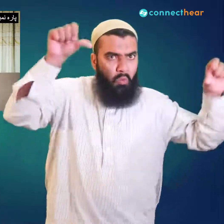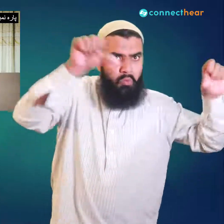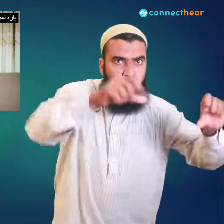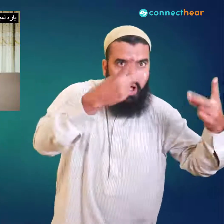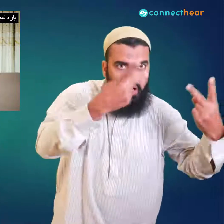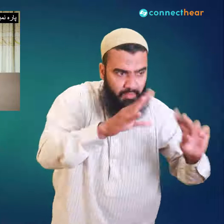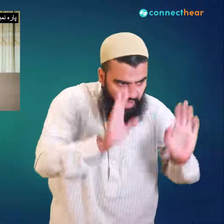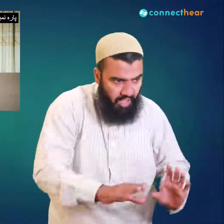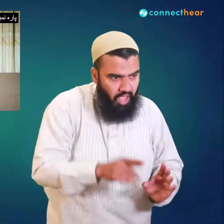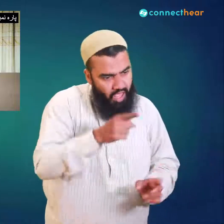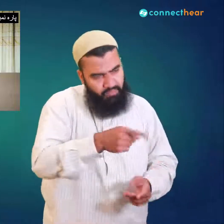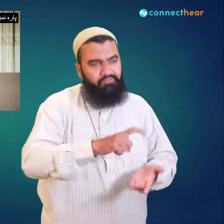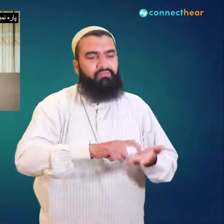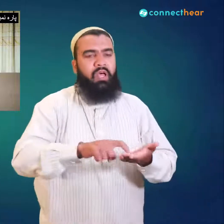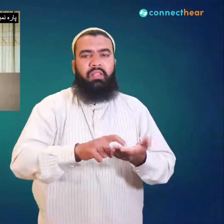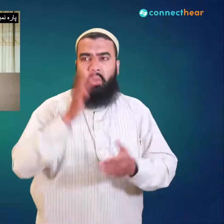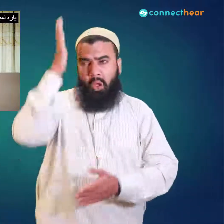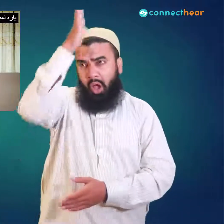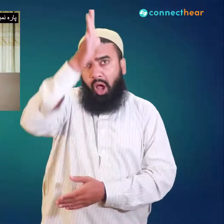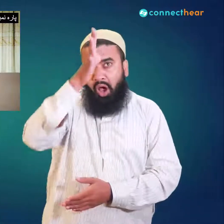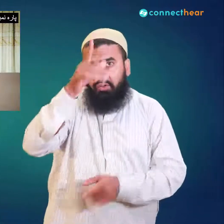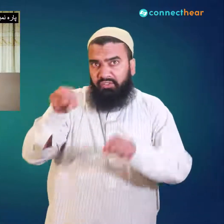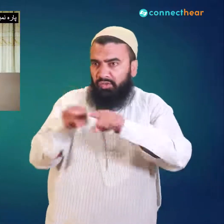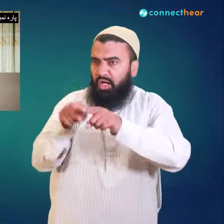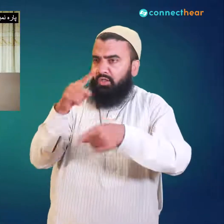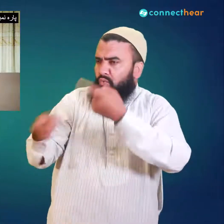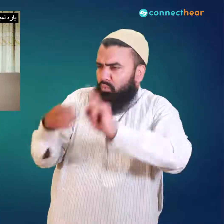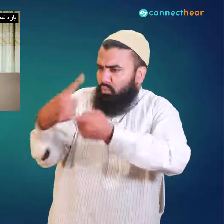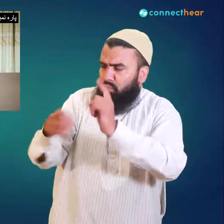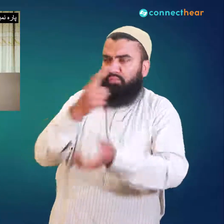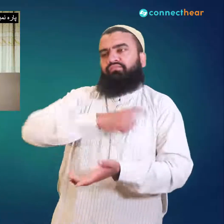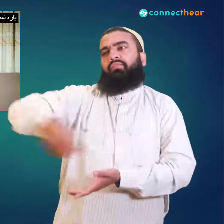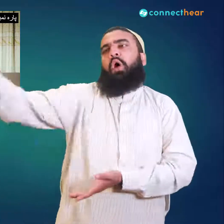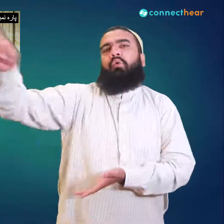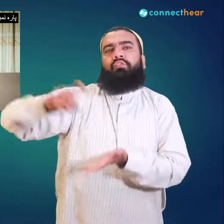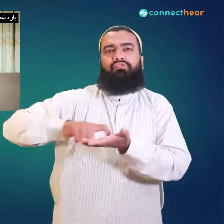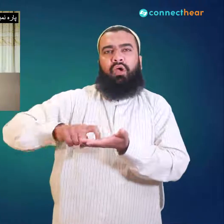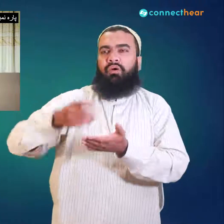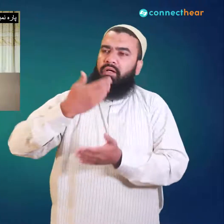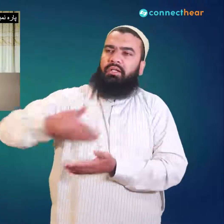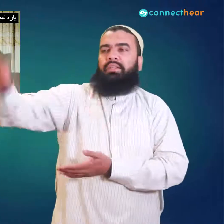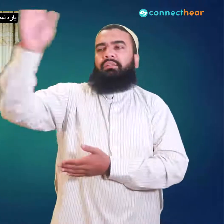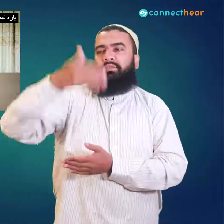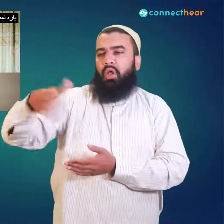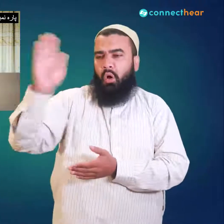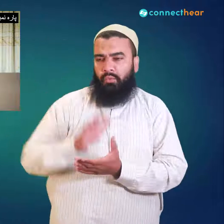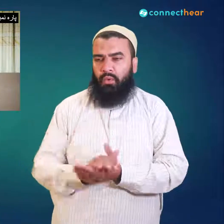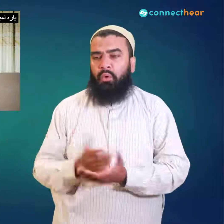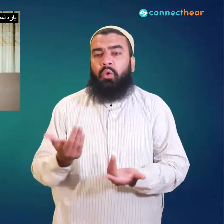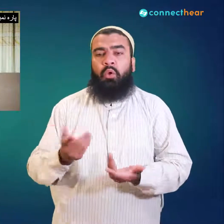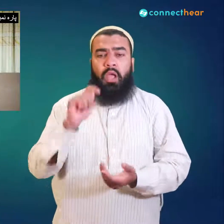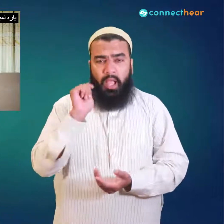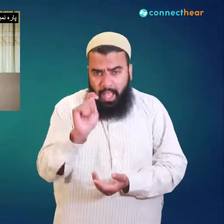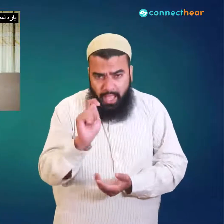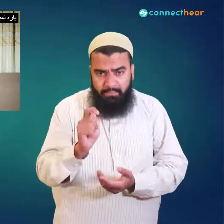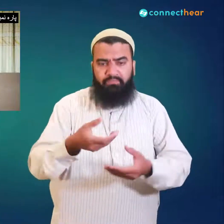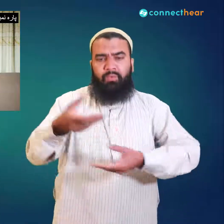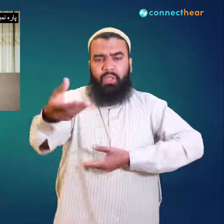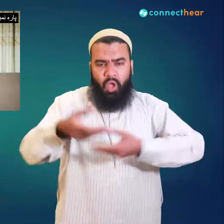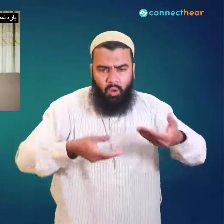سودا ہوتا ہے، تو فرمایا گیا کہ مومنین کے لیے یہ بھی ایک نفع کا سودا ہے کہ فانی